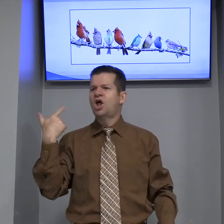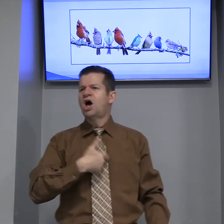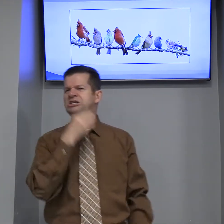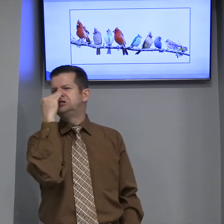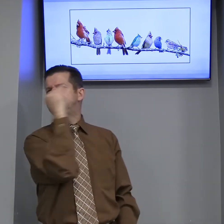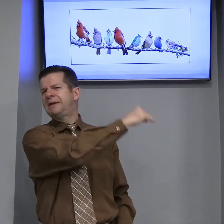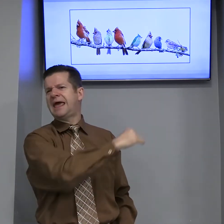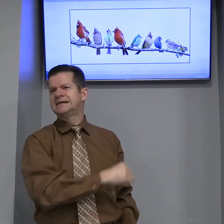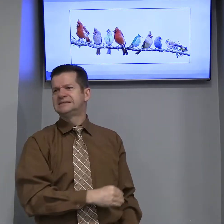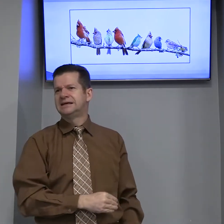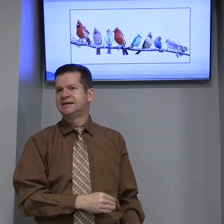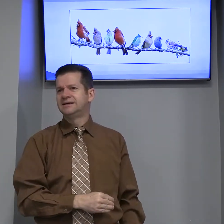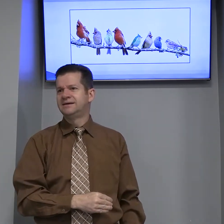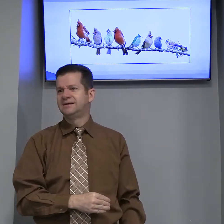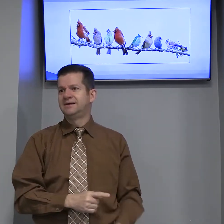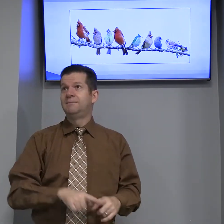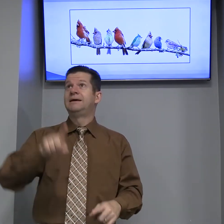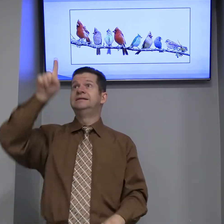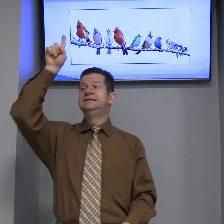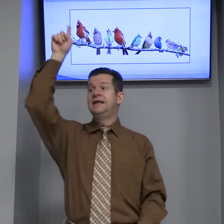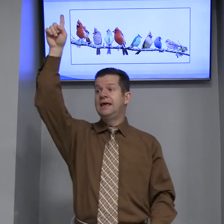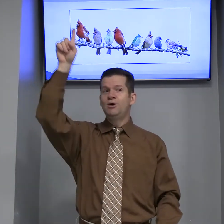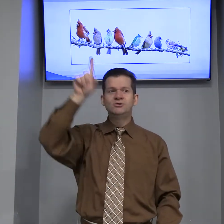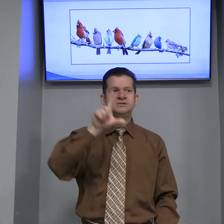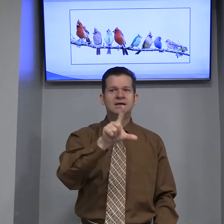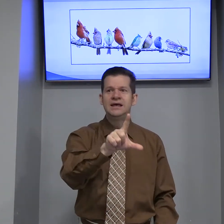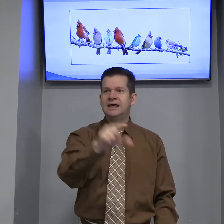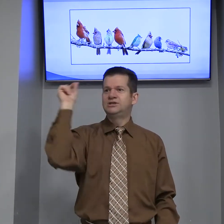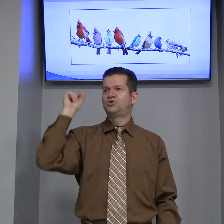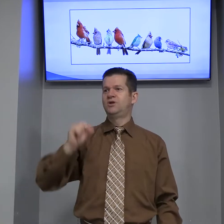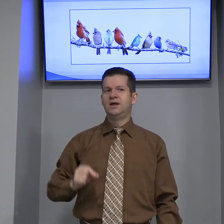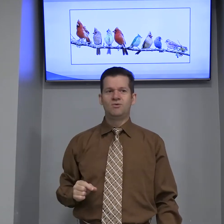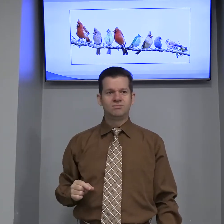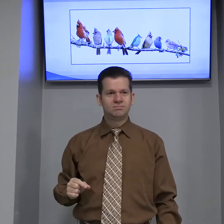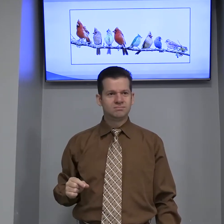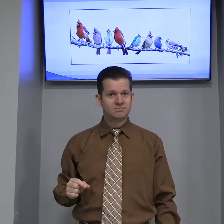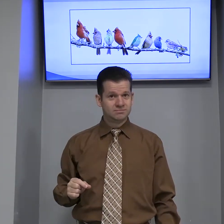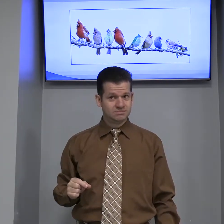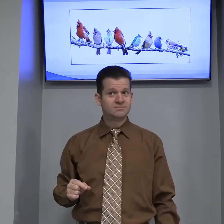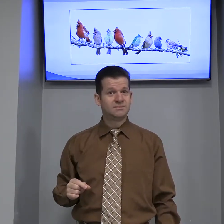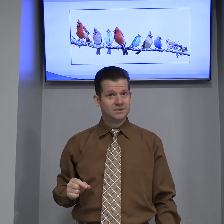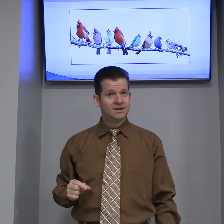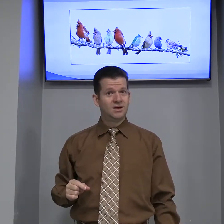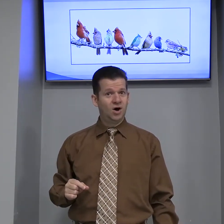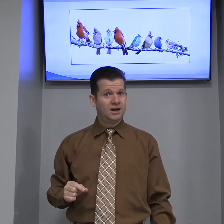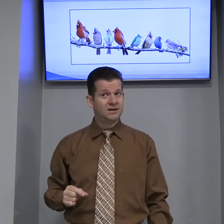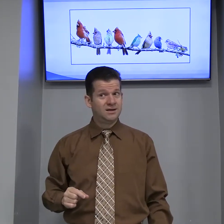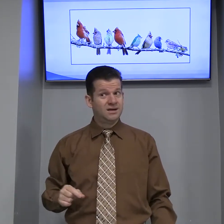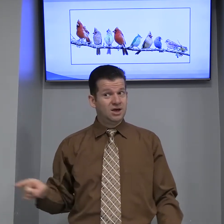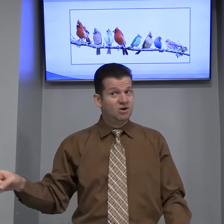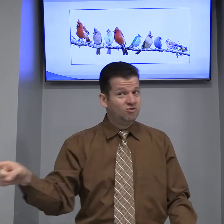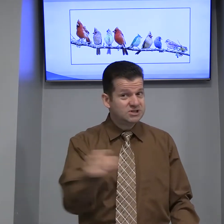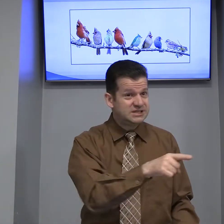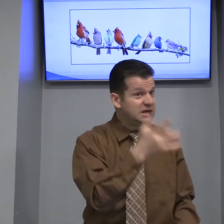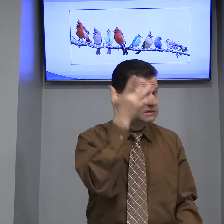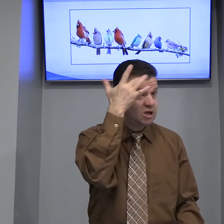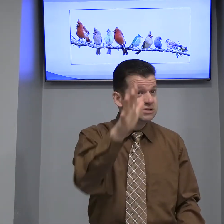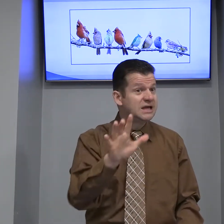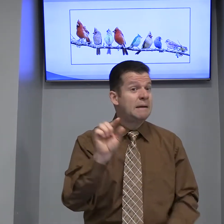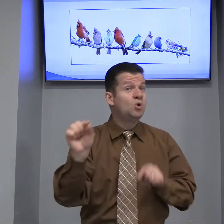nós despreza, Deus escolheu. Olha, você não sabe o